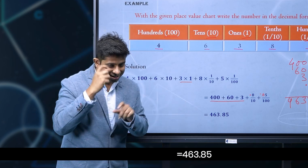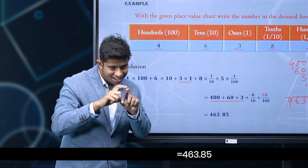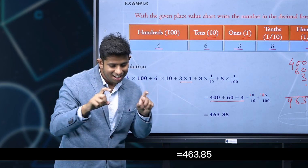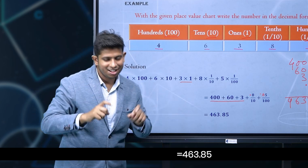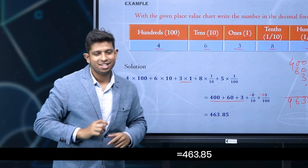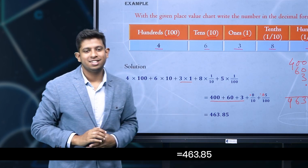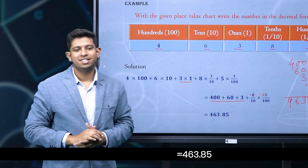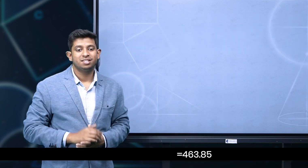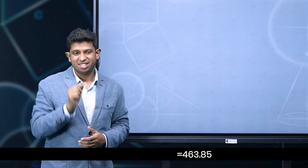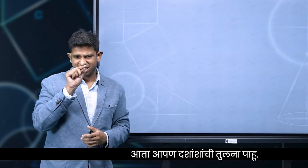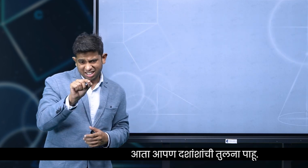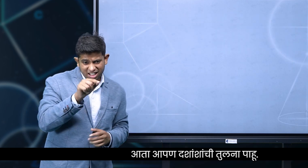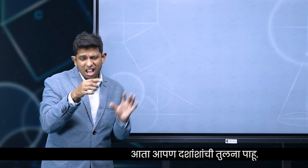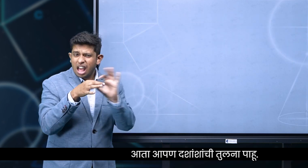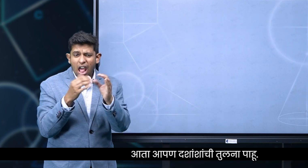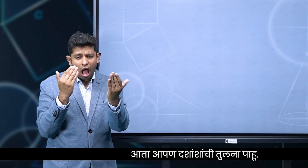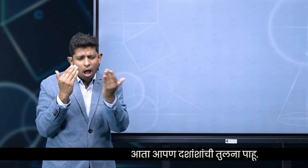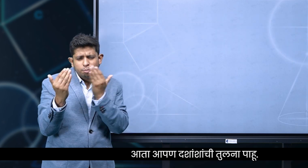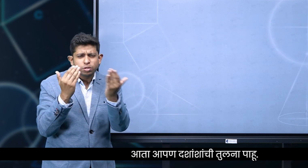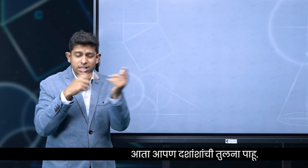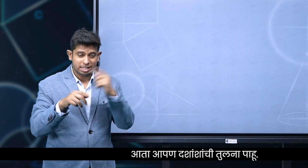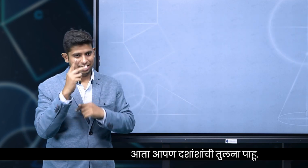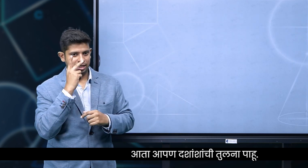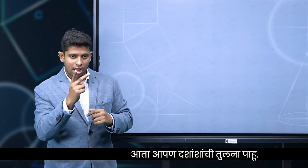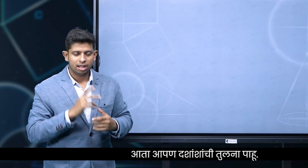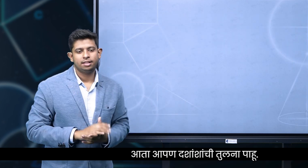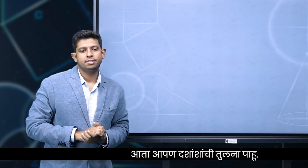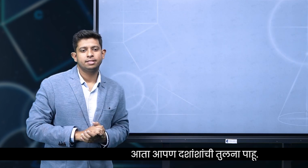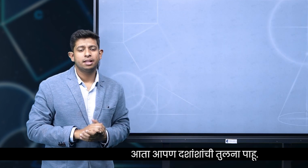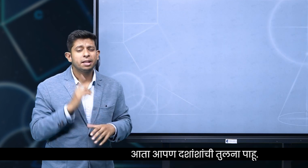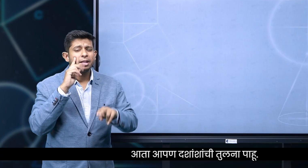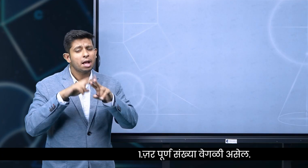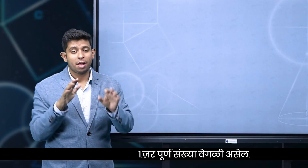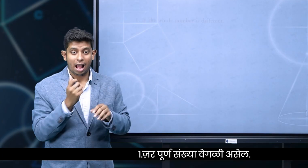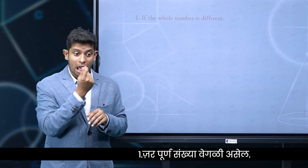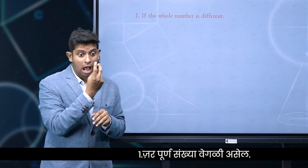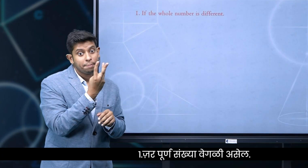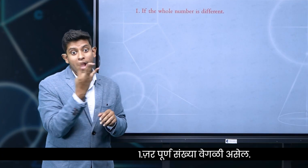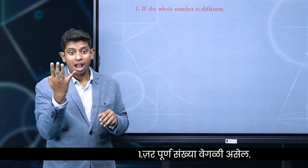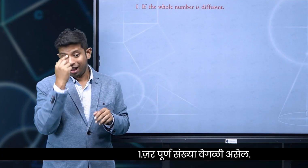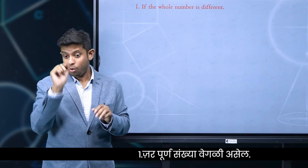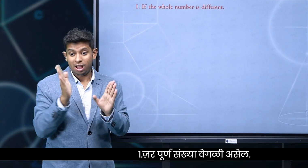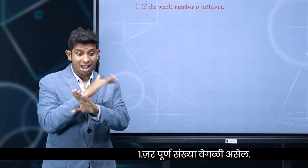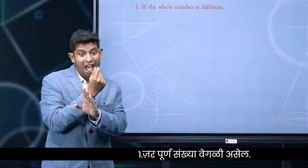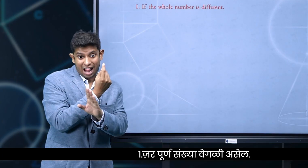463.85. आता आपण दशकांची तुलना पाहू. 1. जर पूर्ण संख्या वेगळी